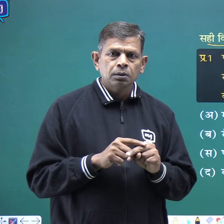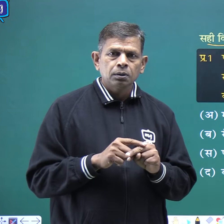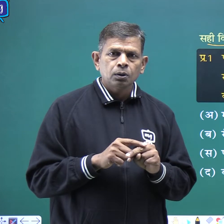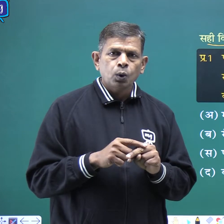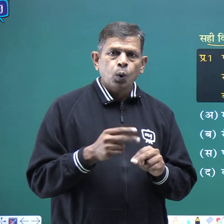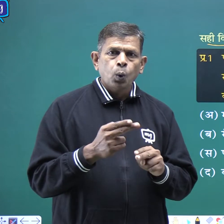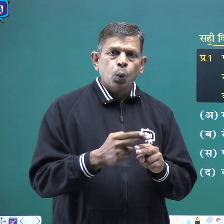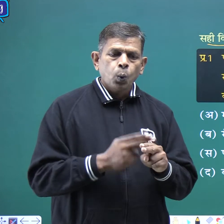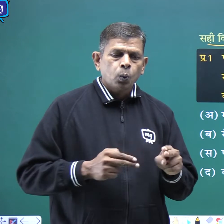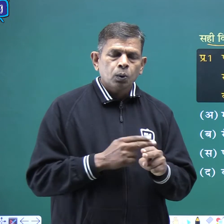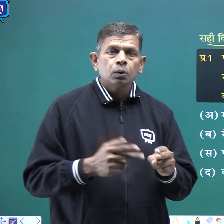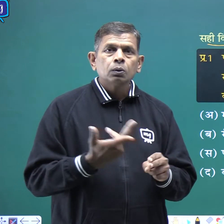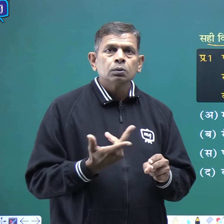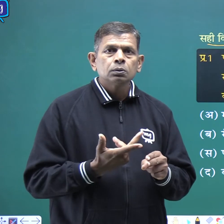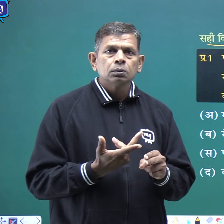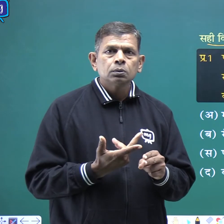किस भाग द्वारा